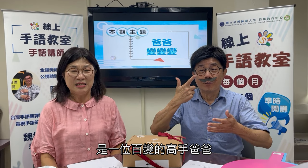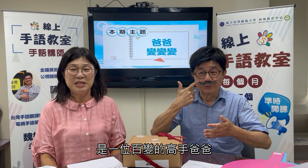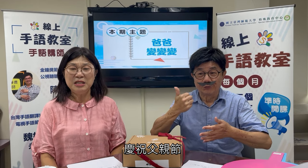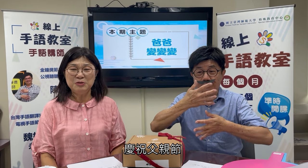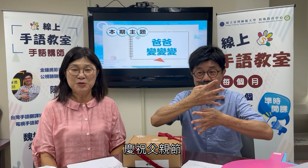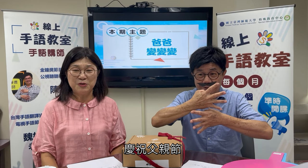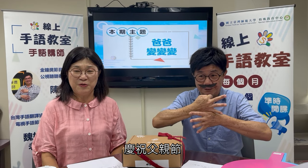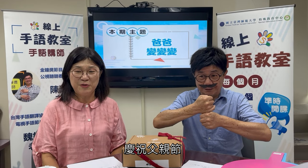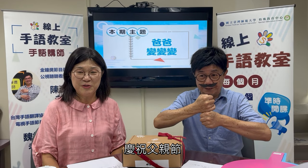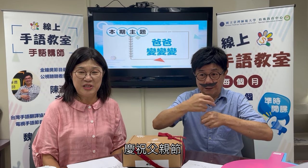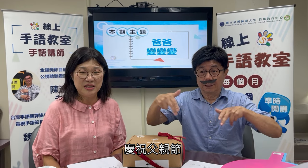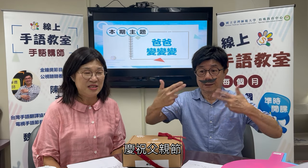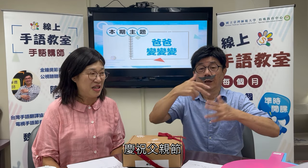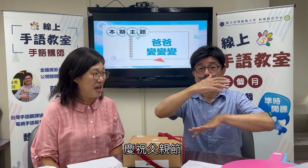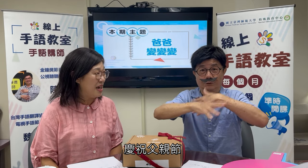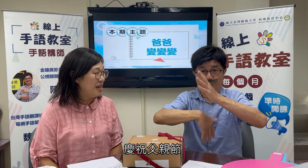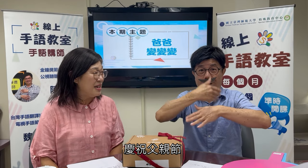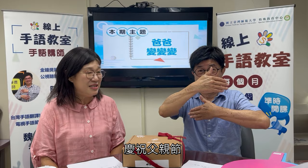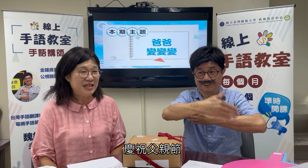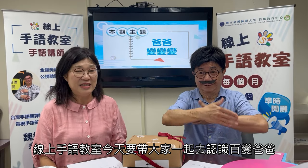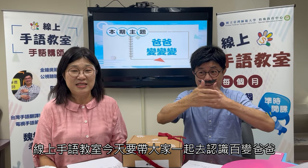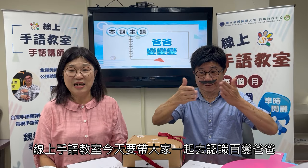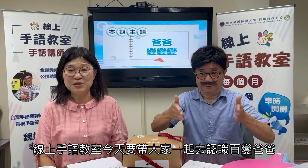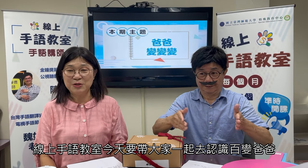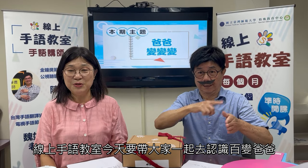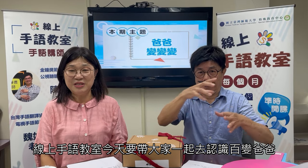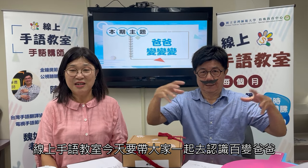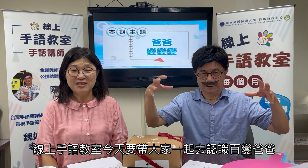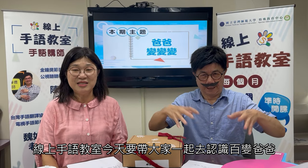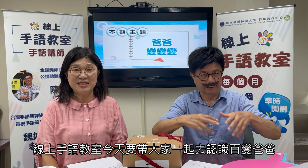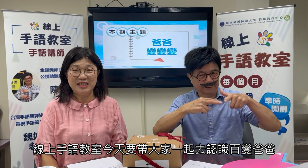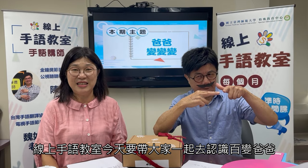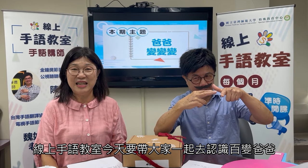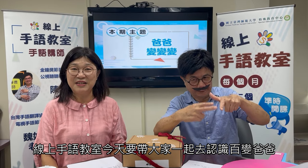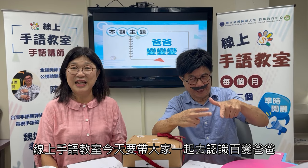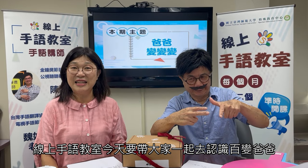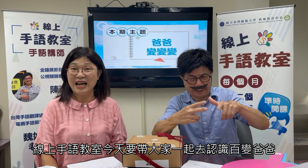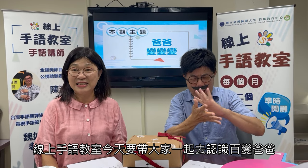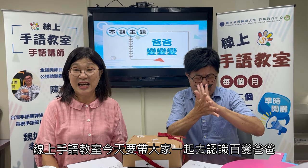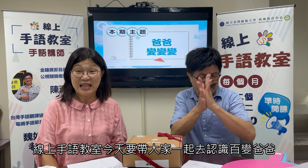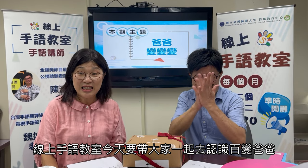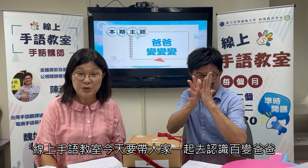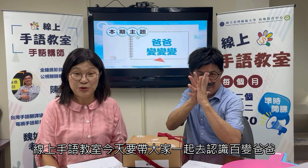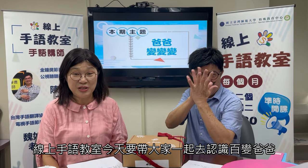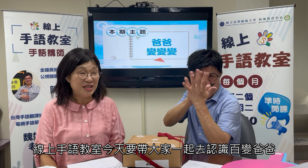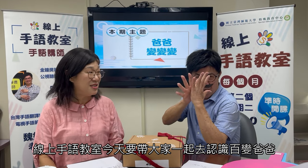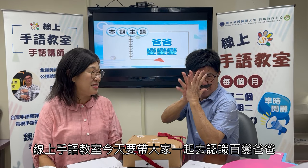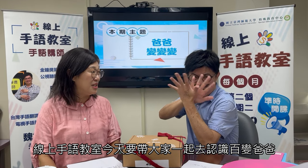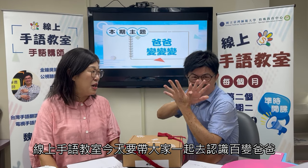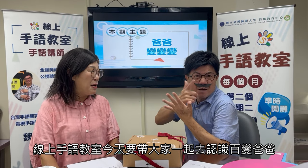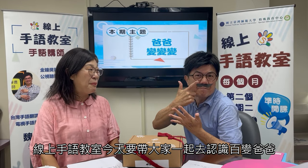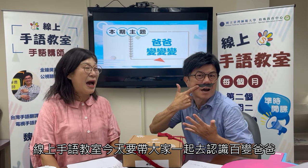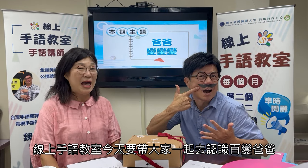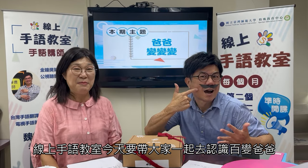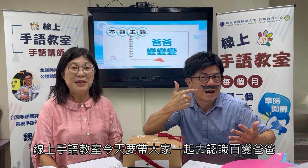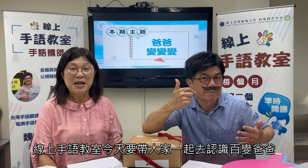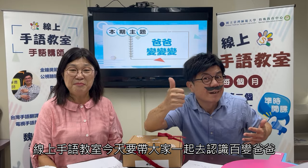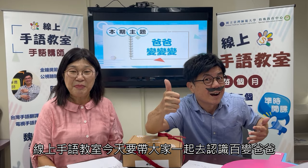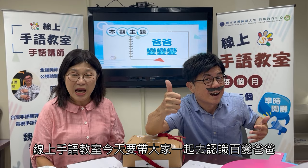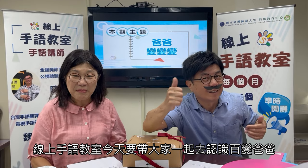庆祝父亲节，线上手语教室今天要带大家一起去认识百变爸爸